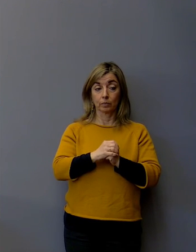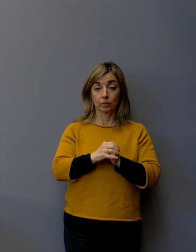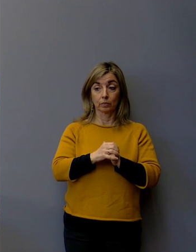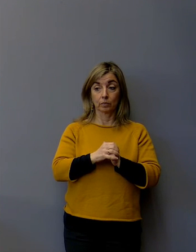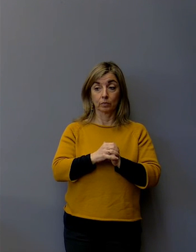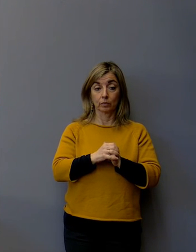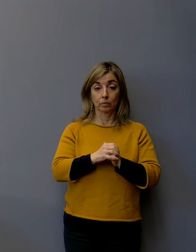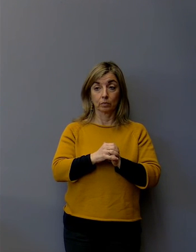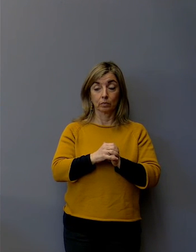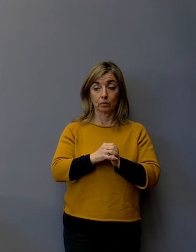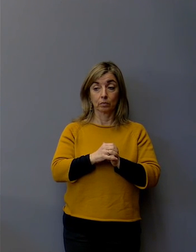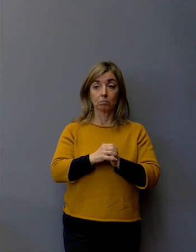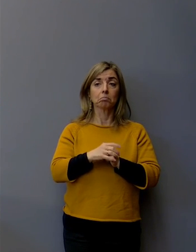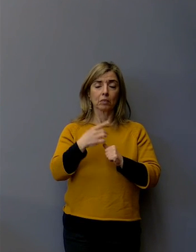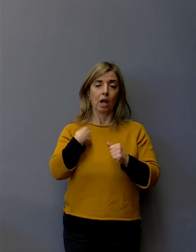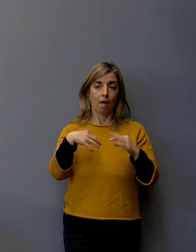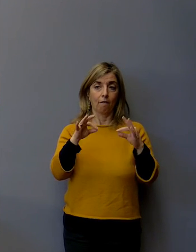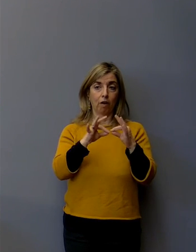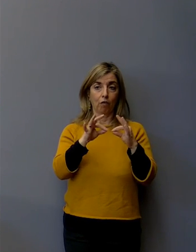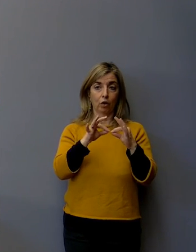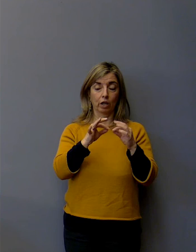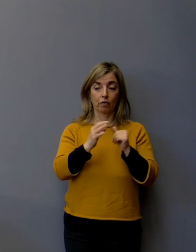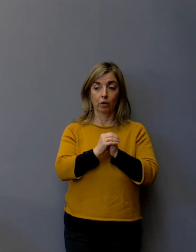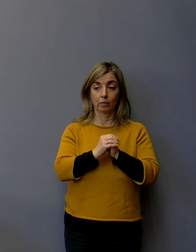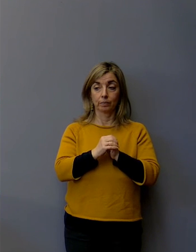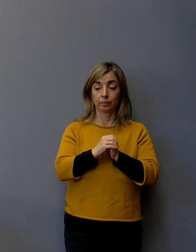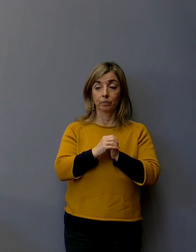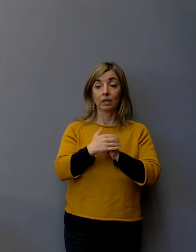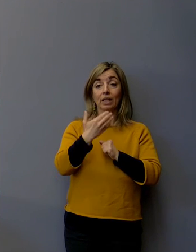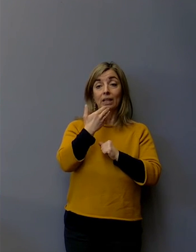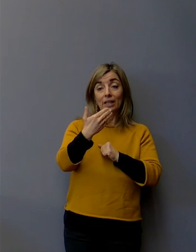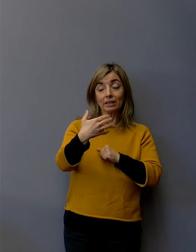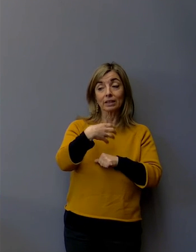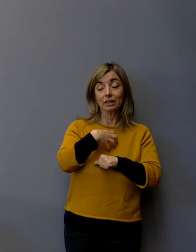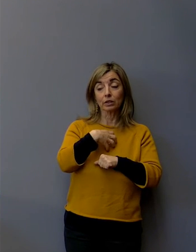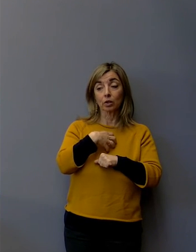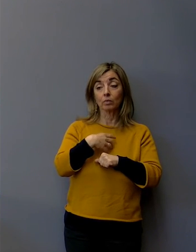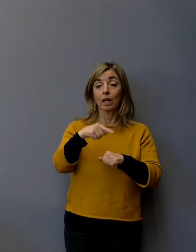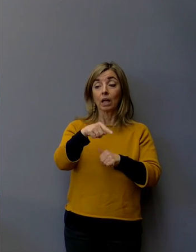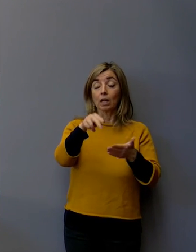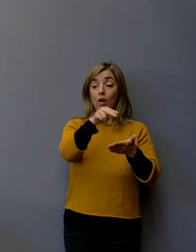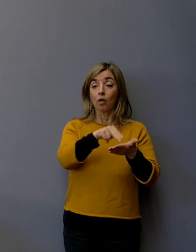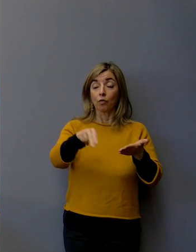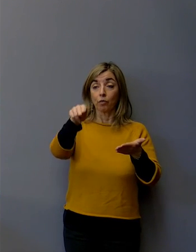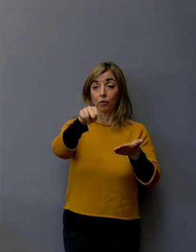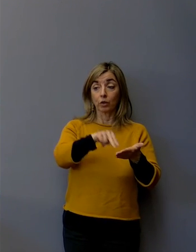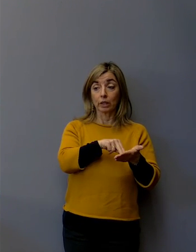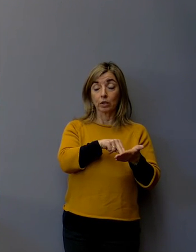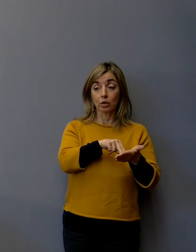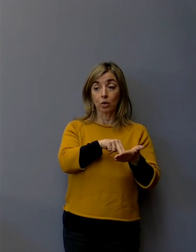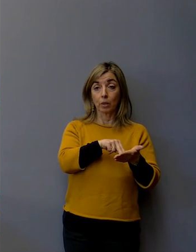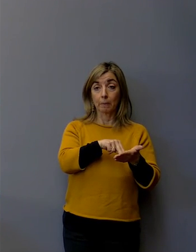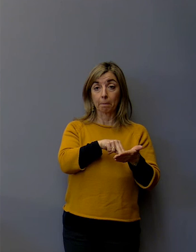deve parere favorevole grazie assessore allora pongo in votazione se non ci